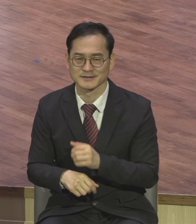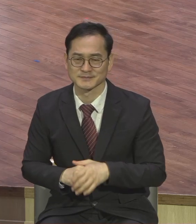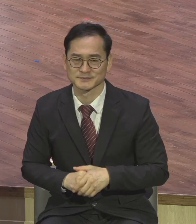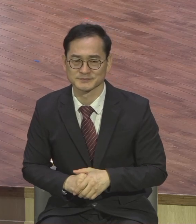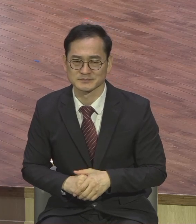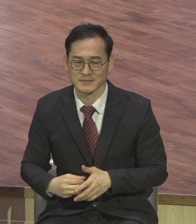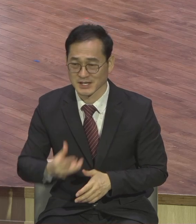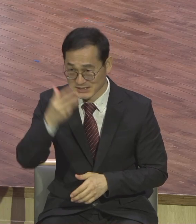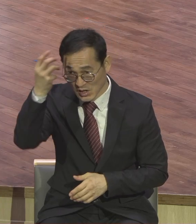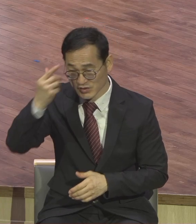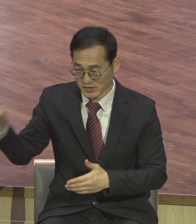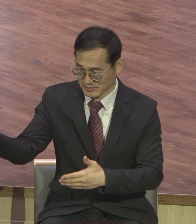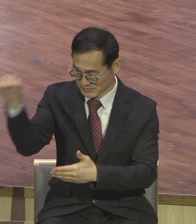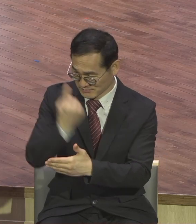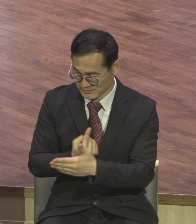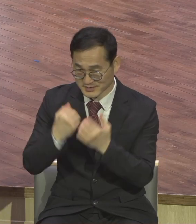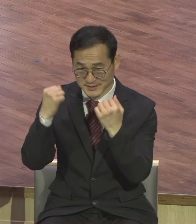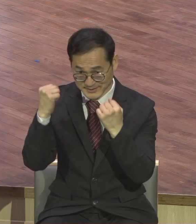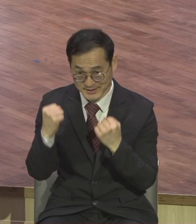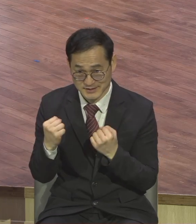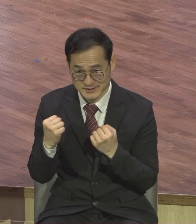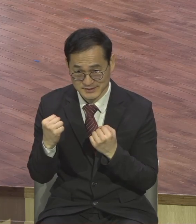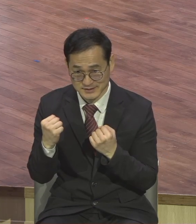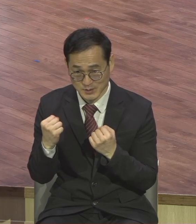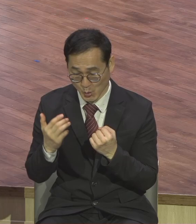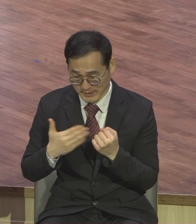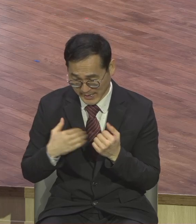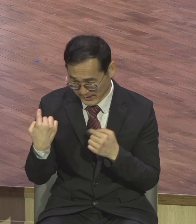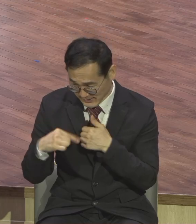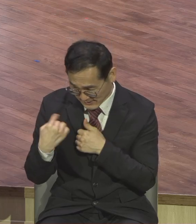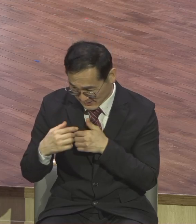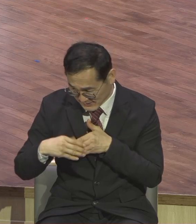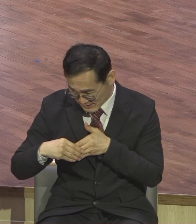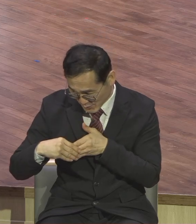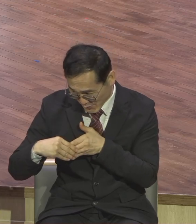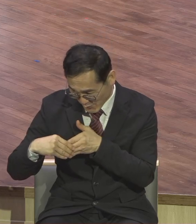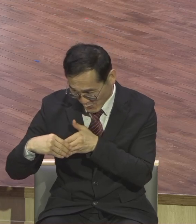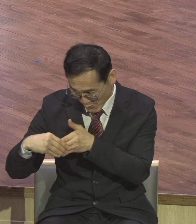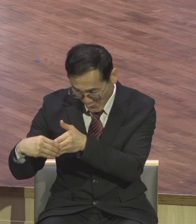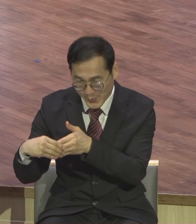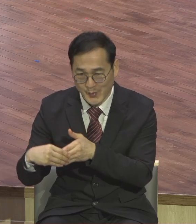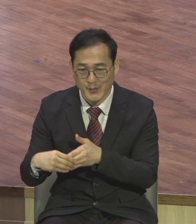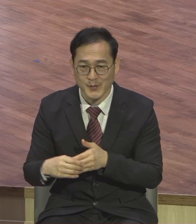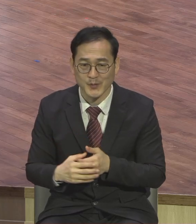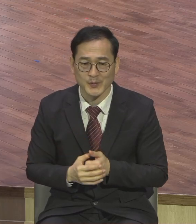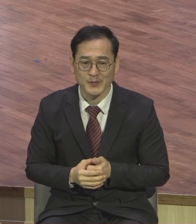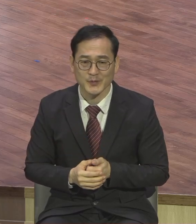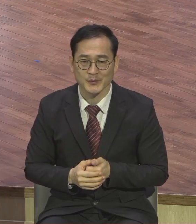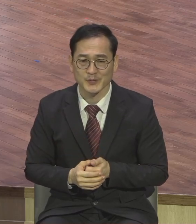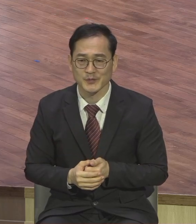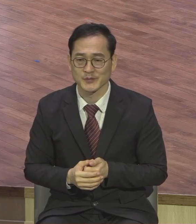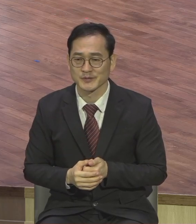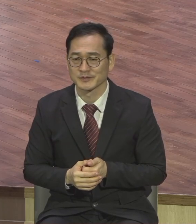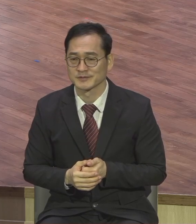그리스도의 영이 내 안에 계시면서 나를 인도하시고 나를 사용하신다 역사하신다.